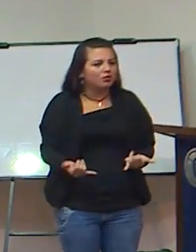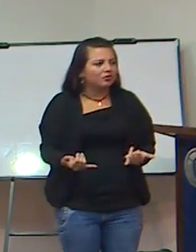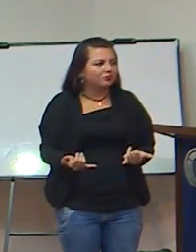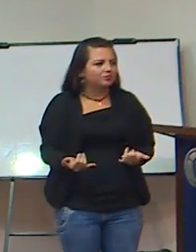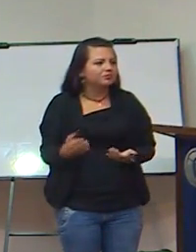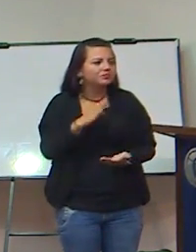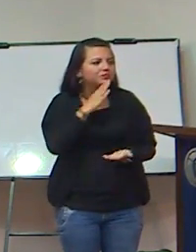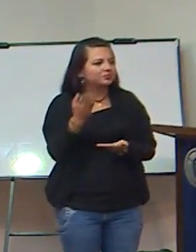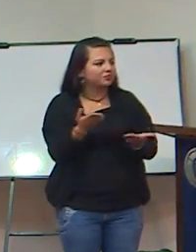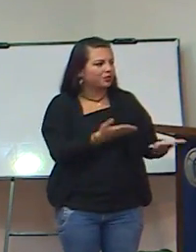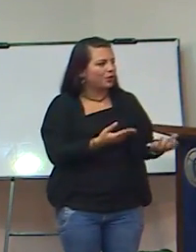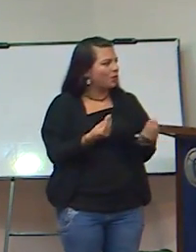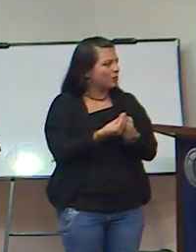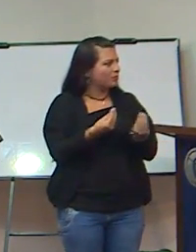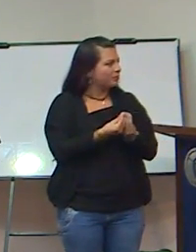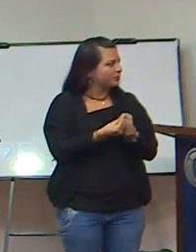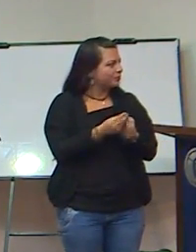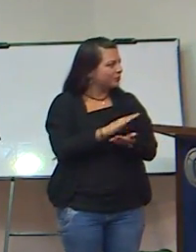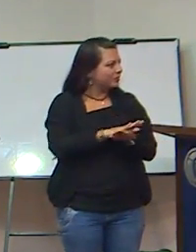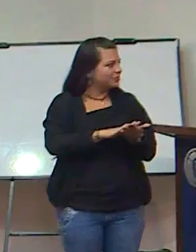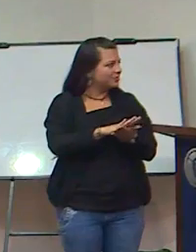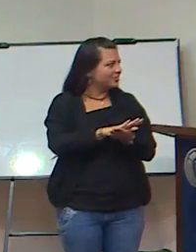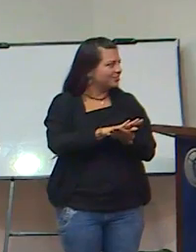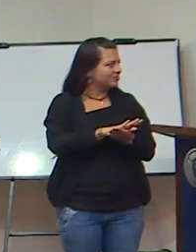dar la palabra a mi compañera Natalia.